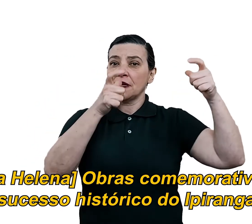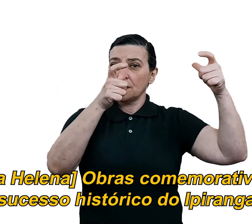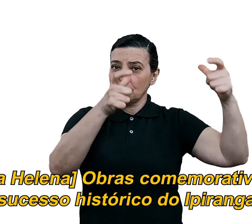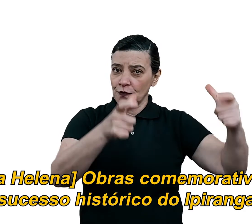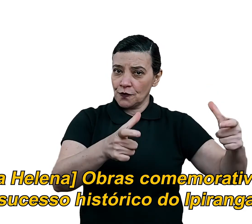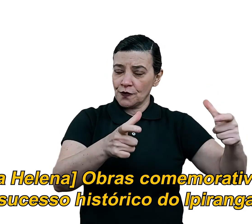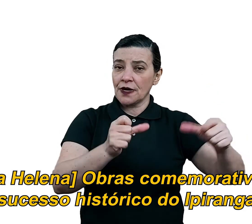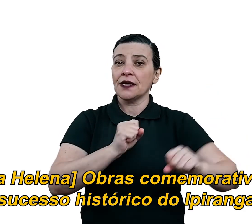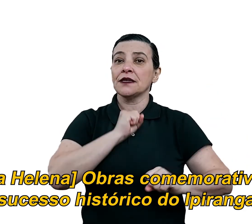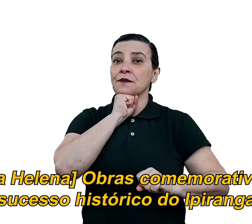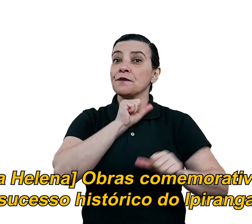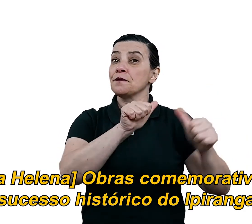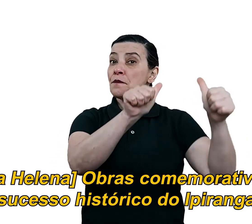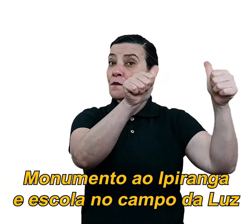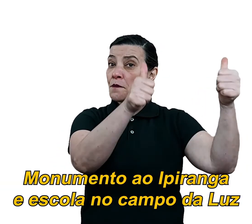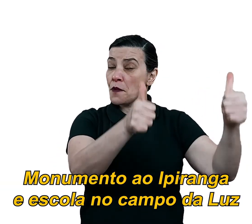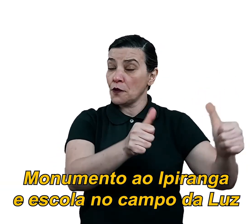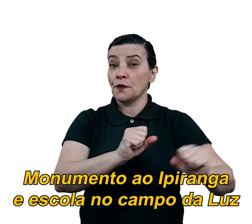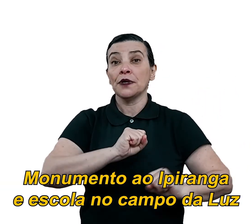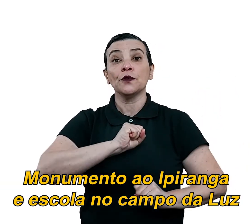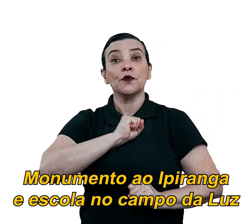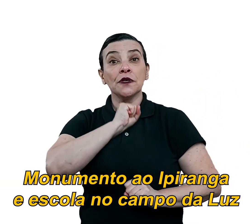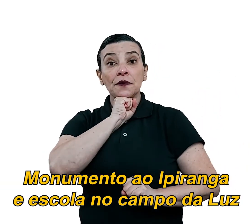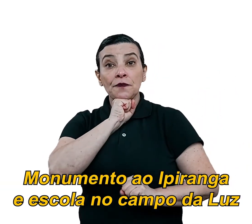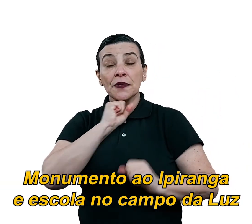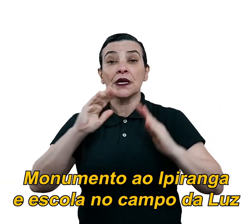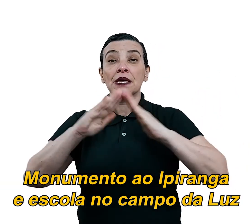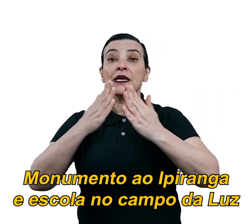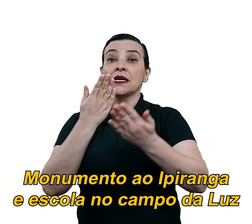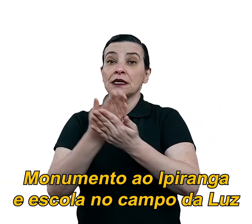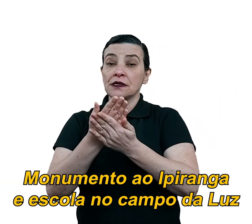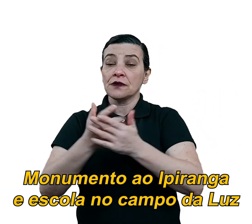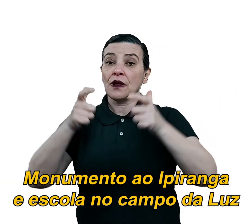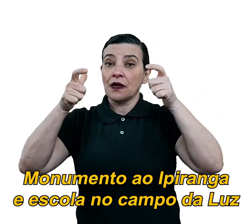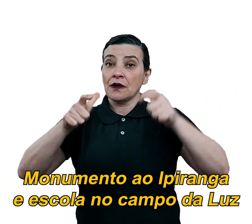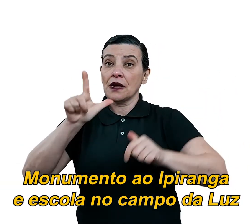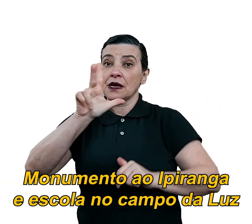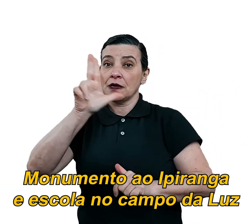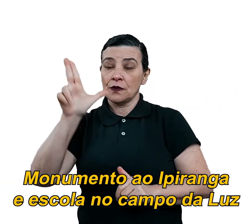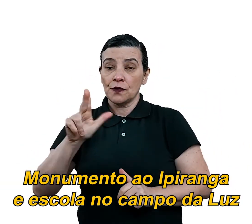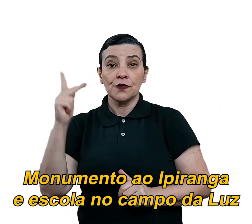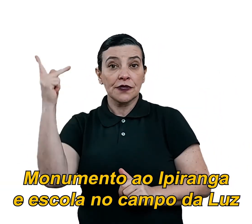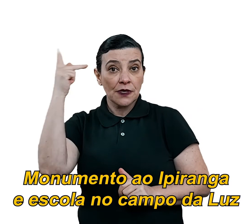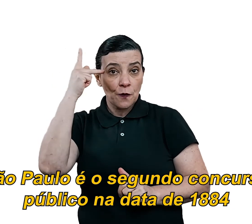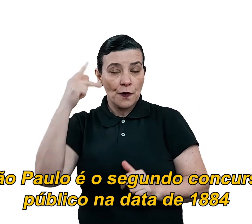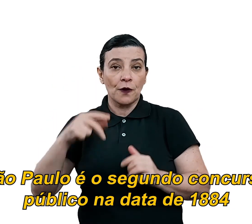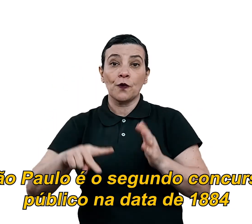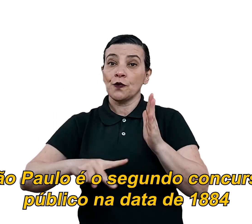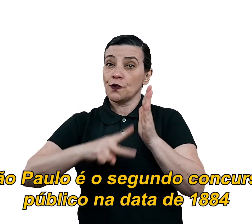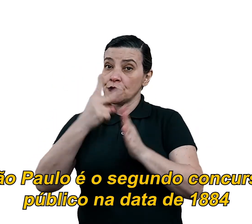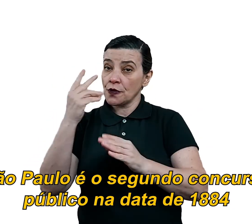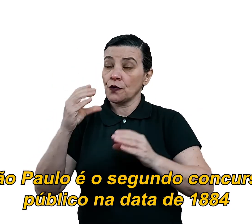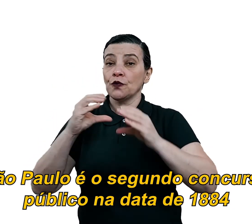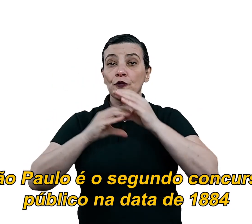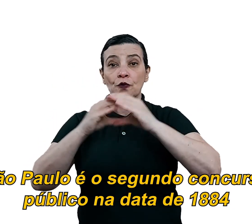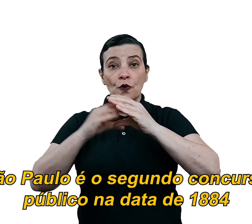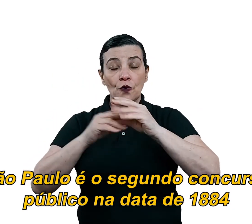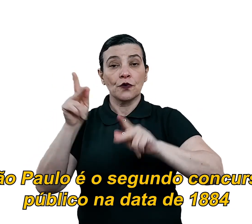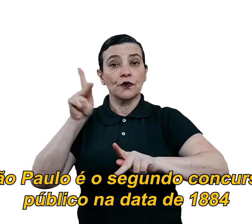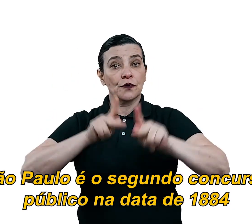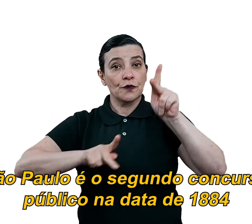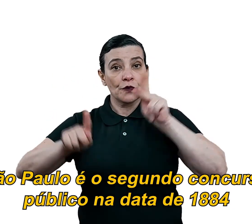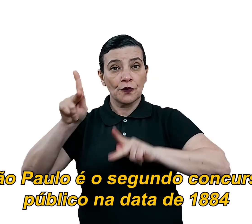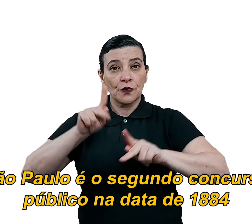do sucesso histórico do Ipiranga, Monumento ao Ipiranga e Escola no Campo da Luz, São Paulo. É o